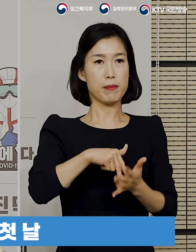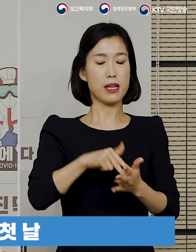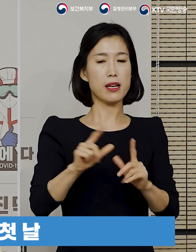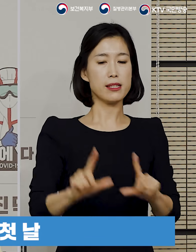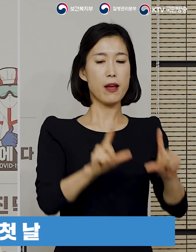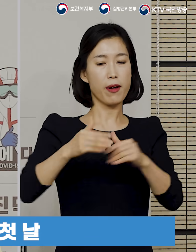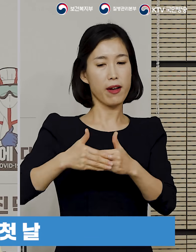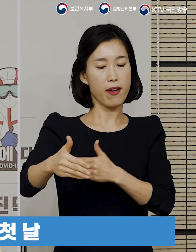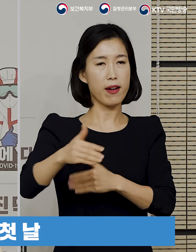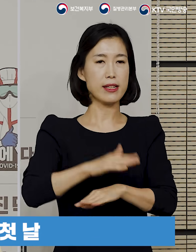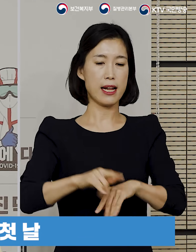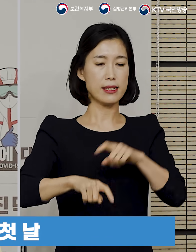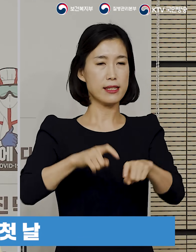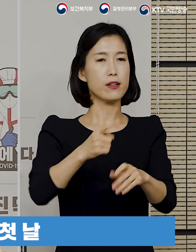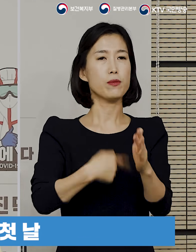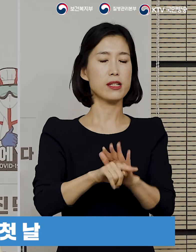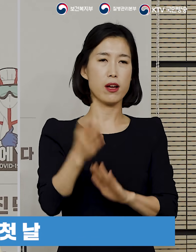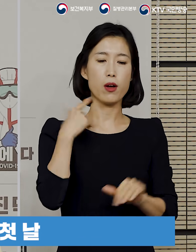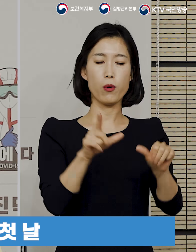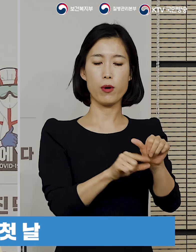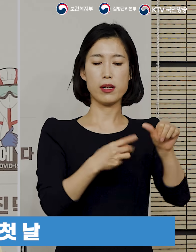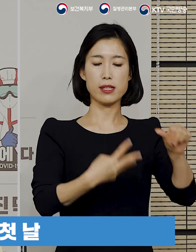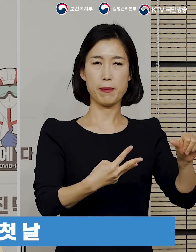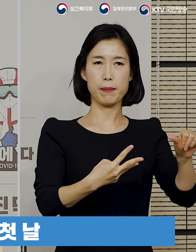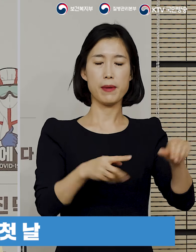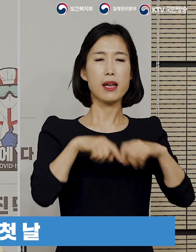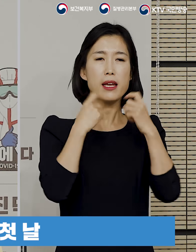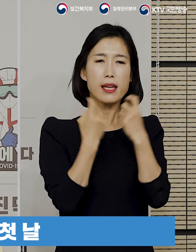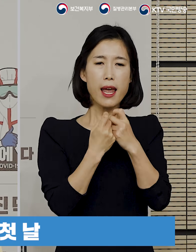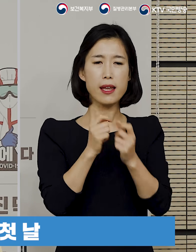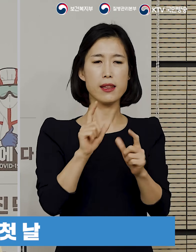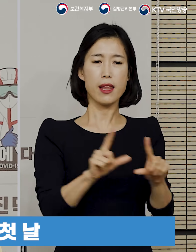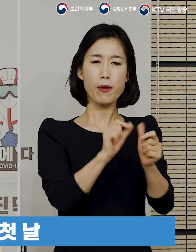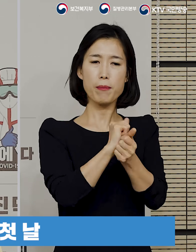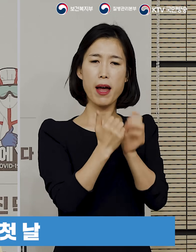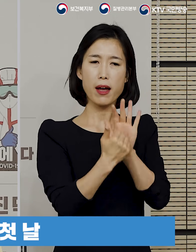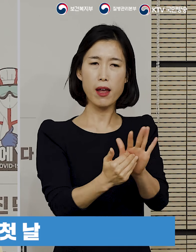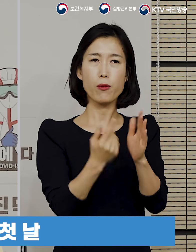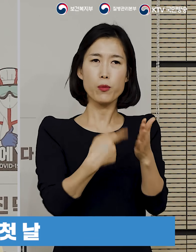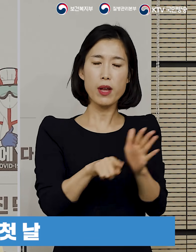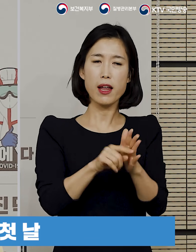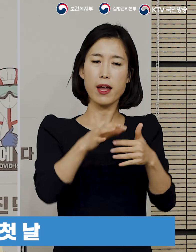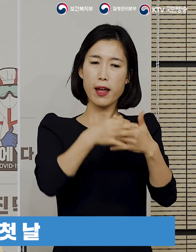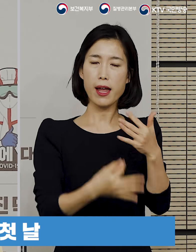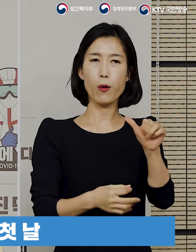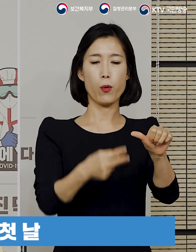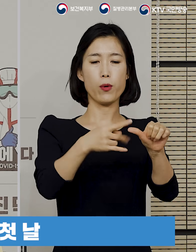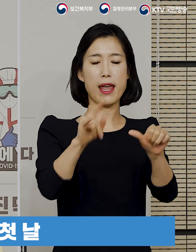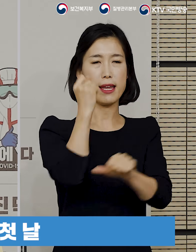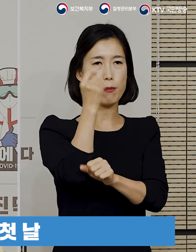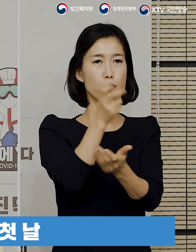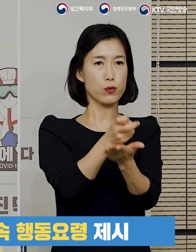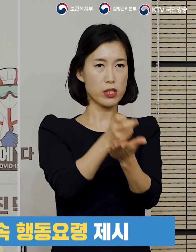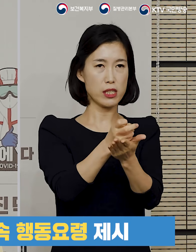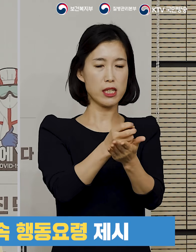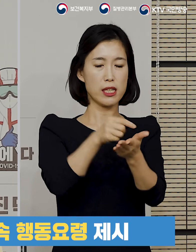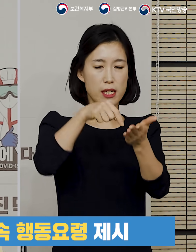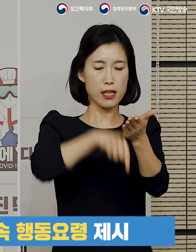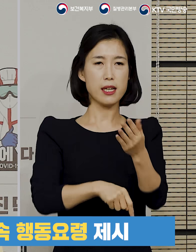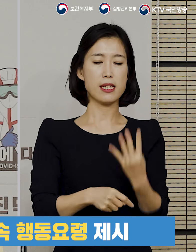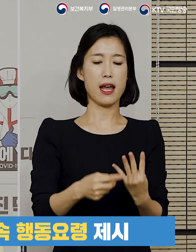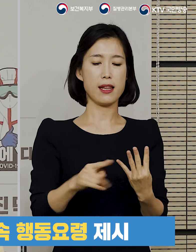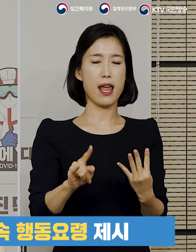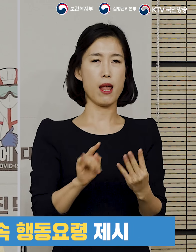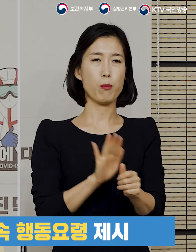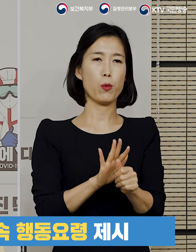속 거리두기 실천을 위하여 지난 5월 3일 개인의 생활 방역을 위한 5대 기본수칙과